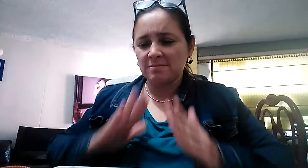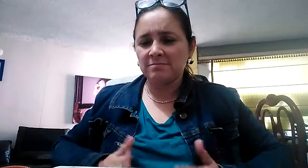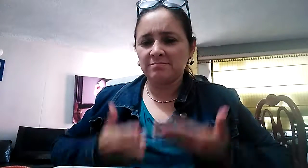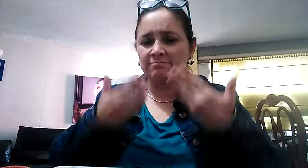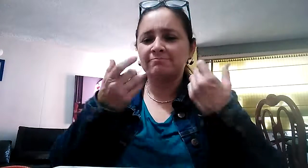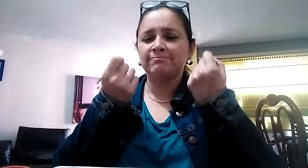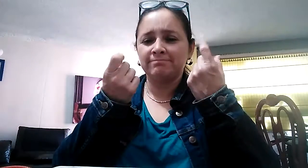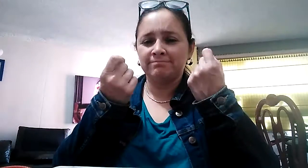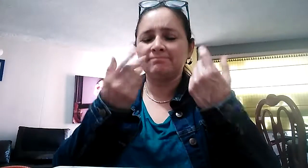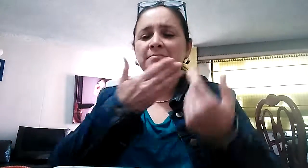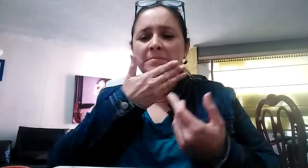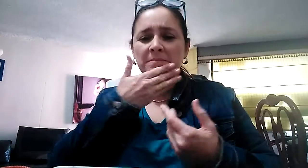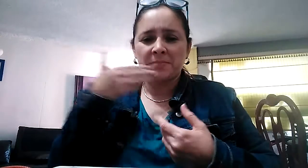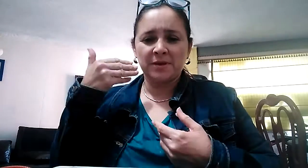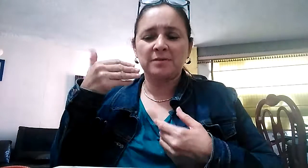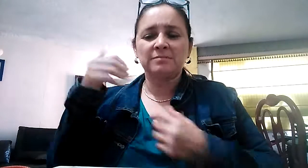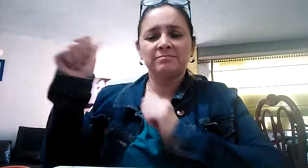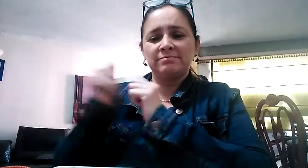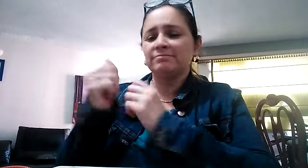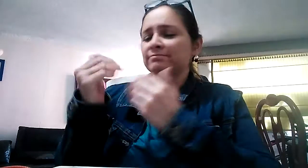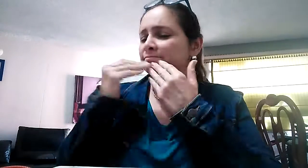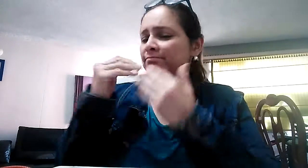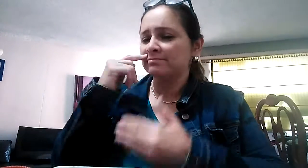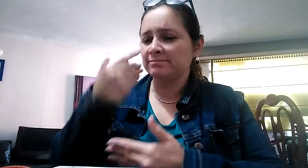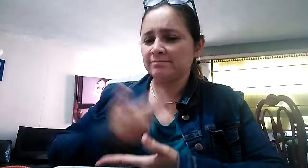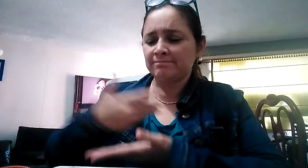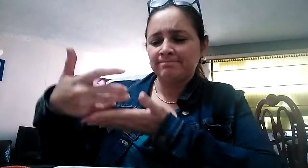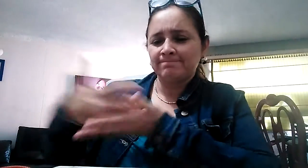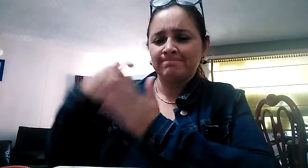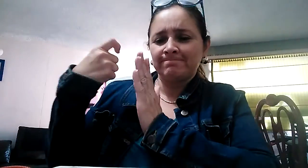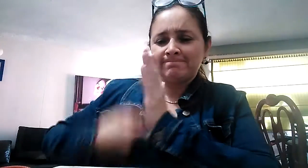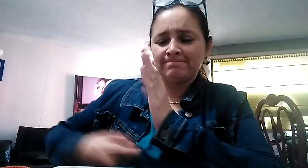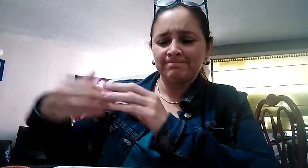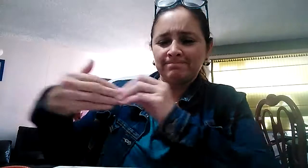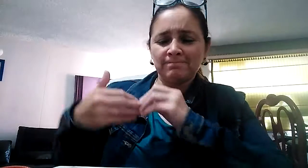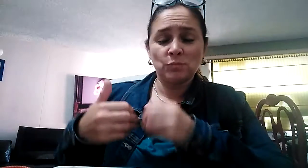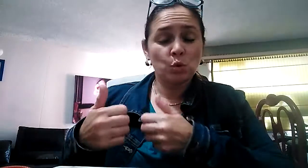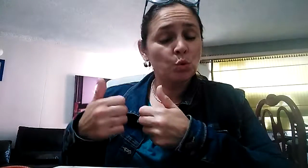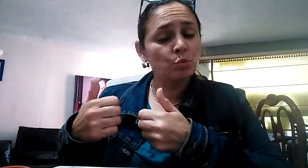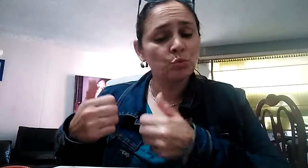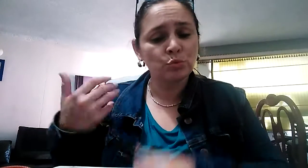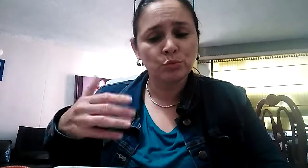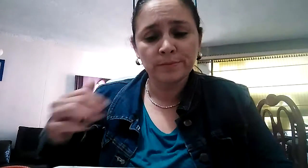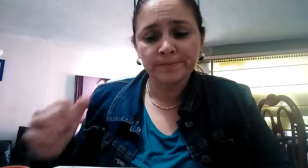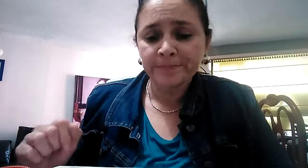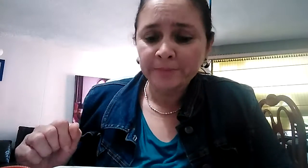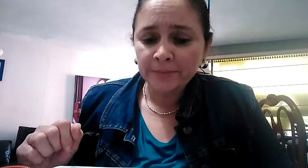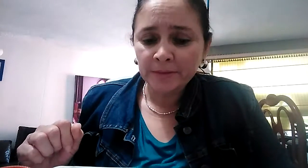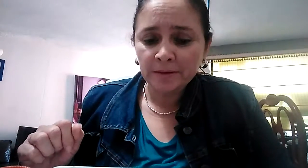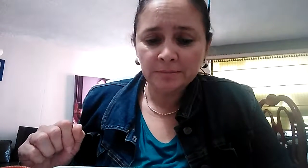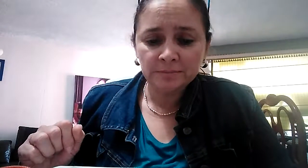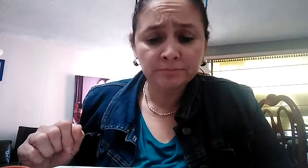suéltenme. Y Sus, Wendy, ¡a trabajar! Por favor. Eso